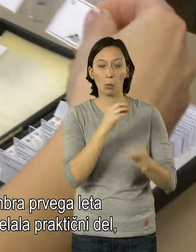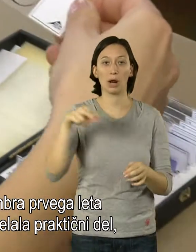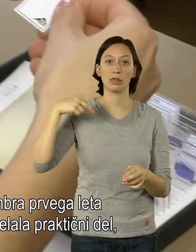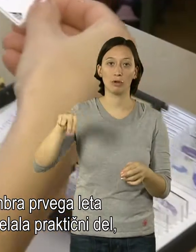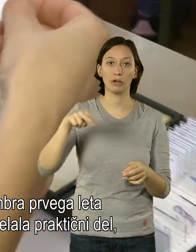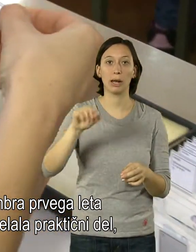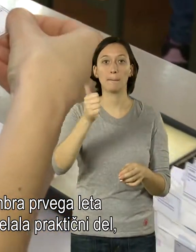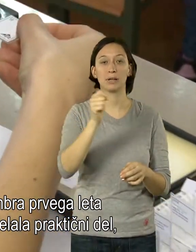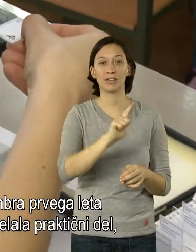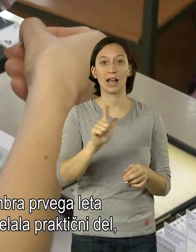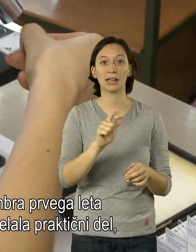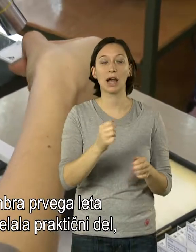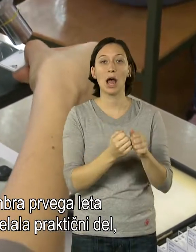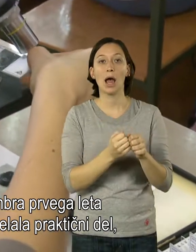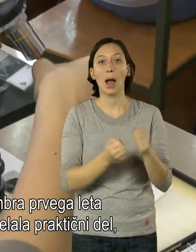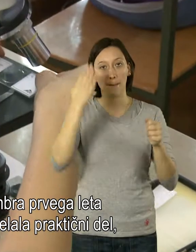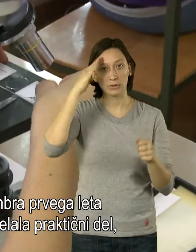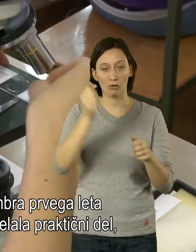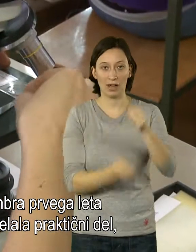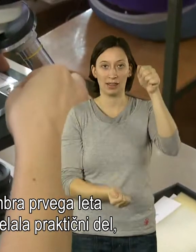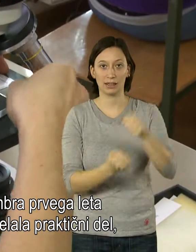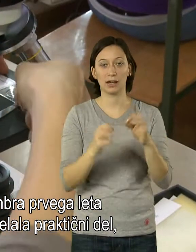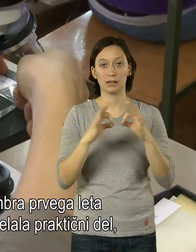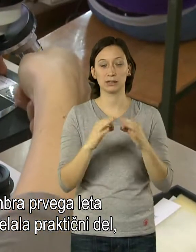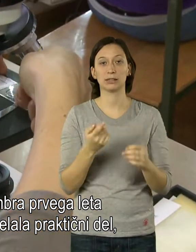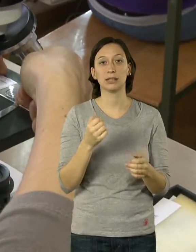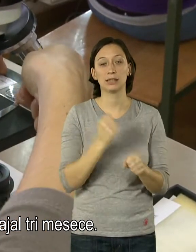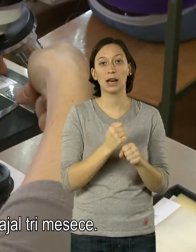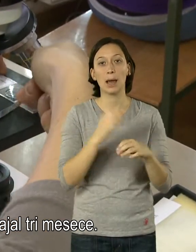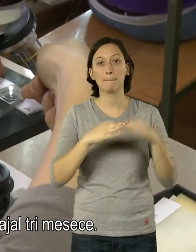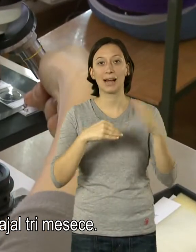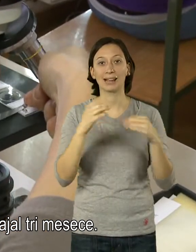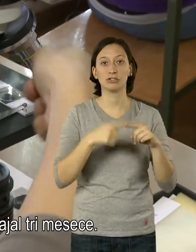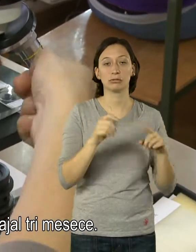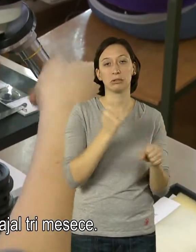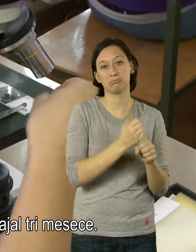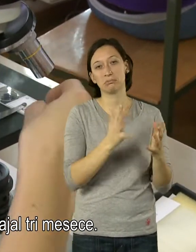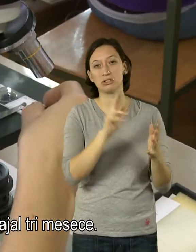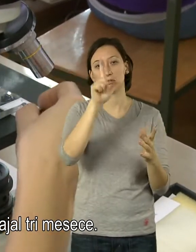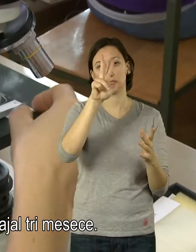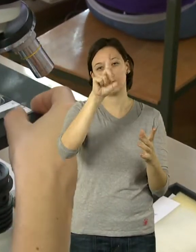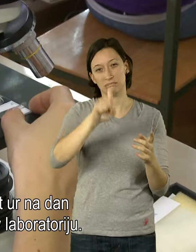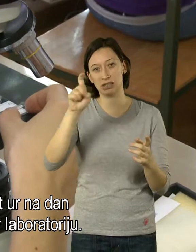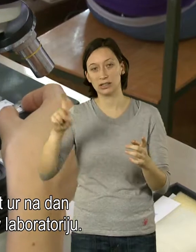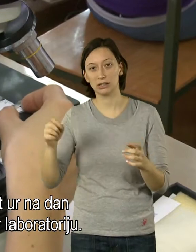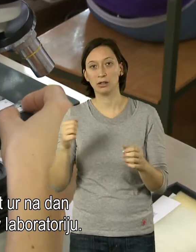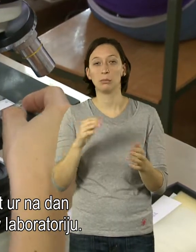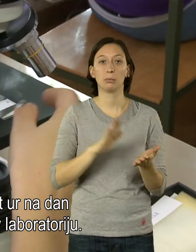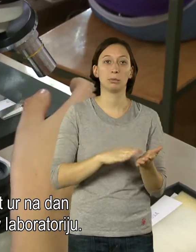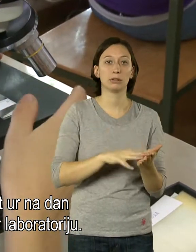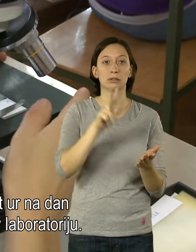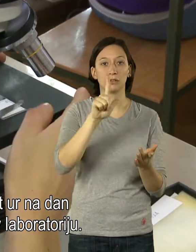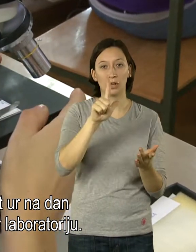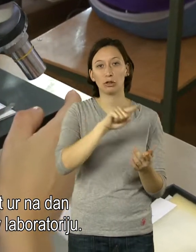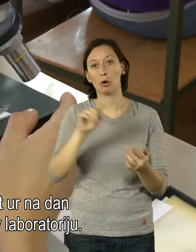novembra prvega leta absolventa sem delala praktični del, ki je mogoče trajal 3 mesece. To pomeni, da sem delala 2 uri